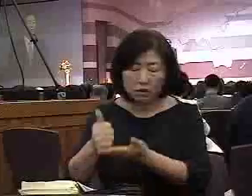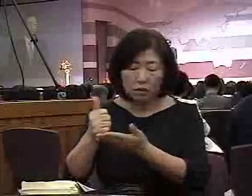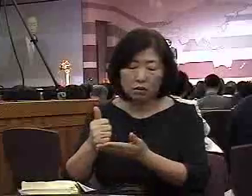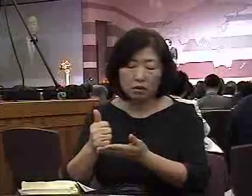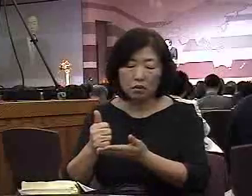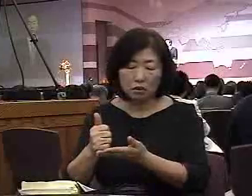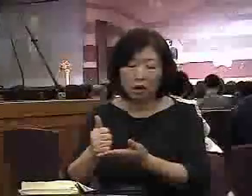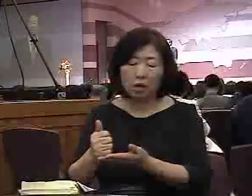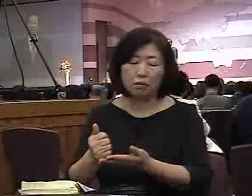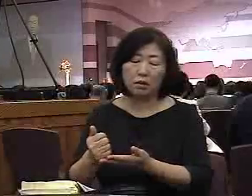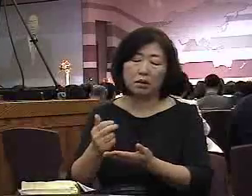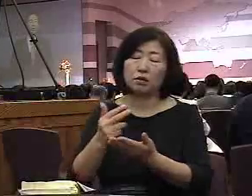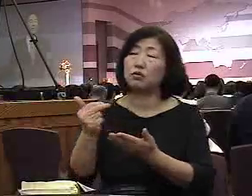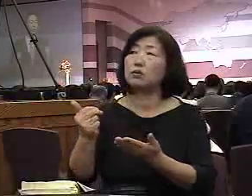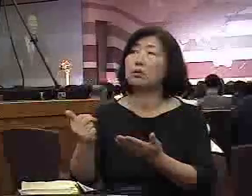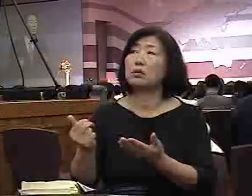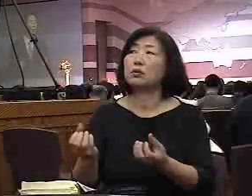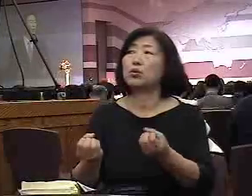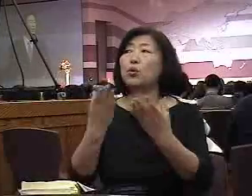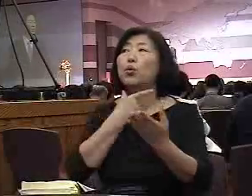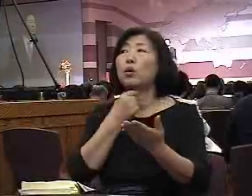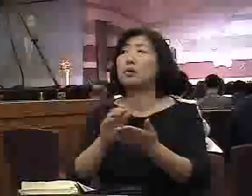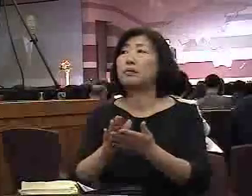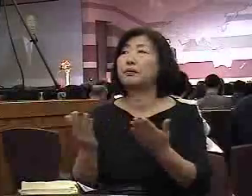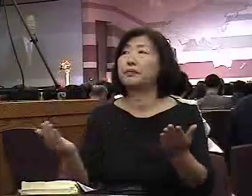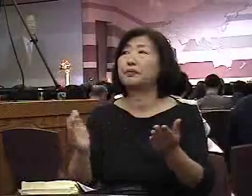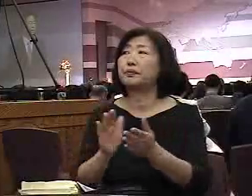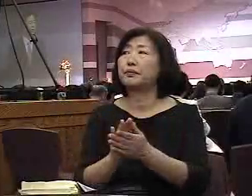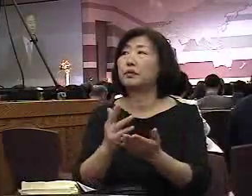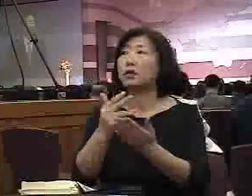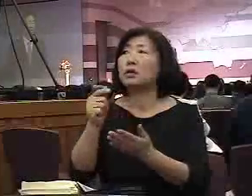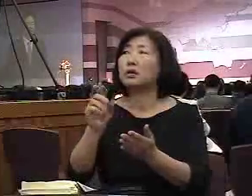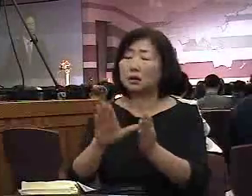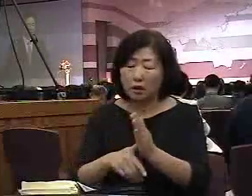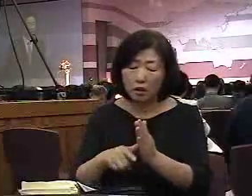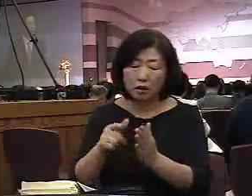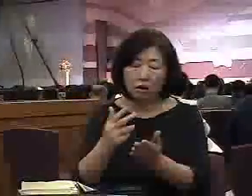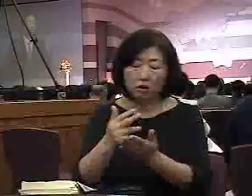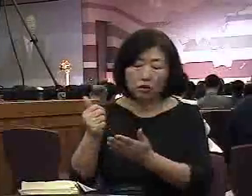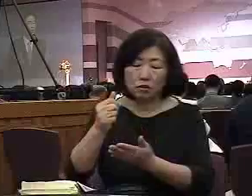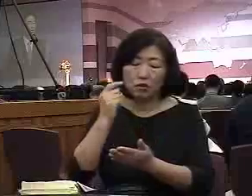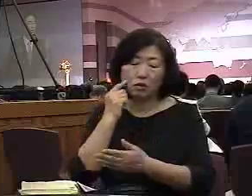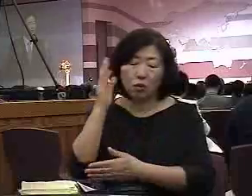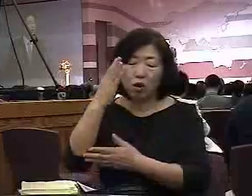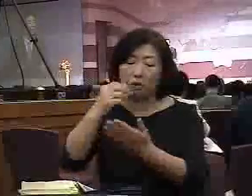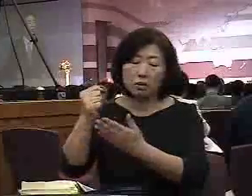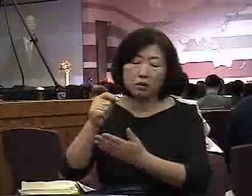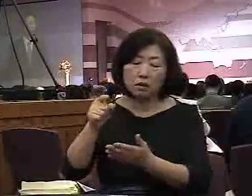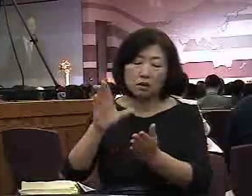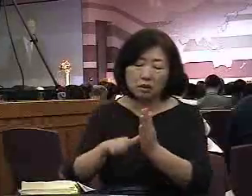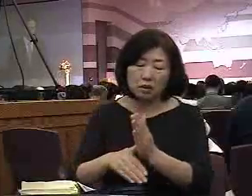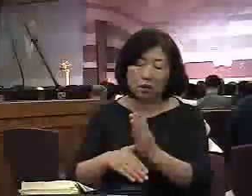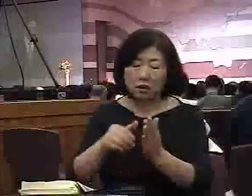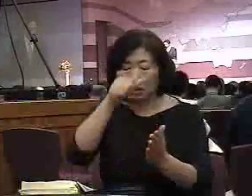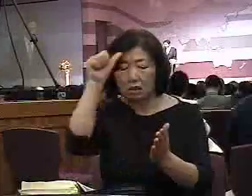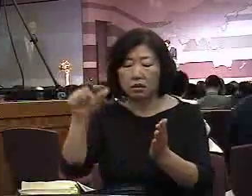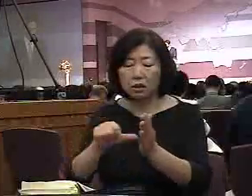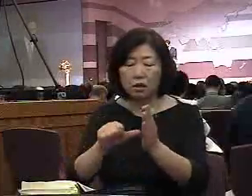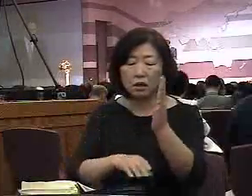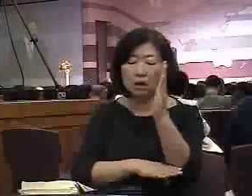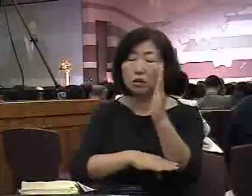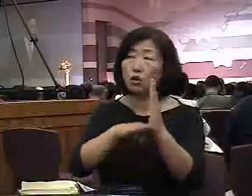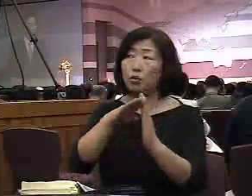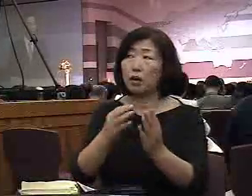주님의 이름으로 축원합니다. 그럴 때 주님이 영광 받으시고요, 그럴 때 내 인생을 주님께서 채움의 축복으로